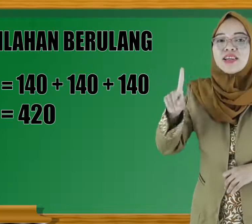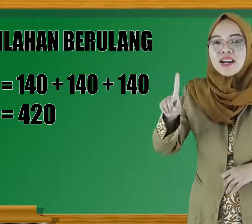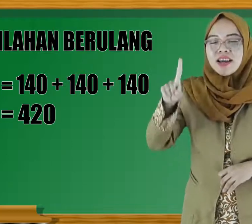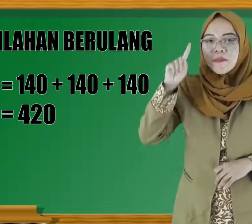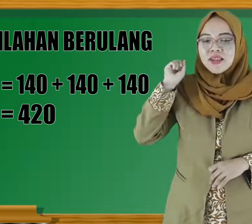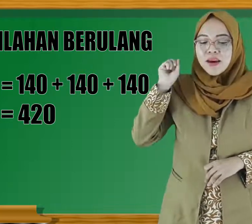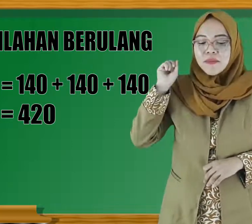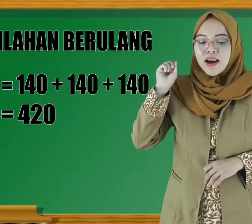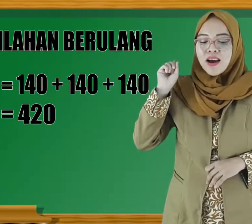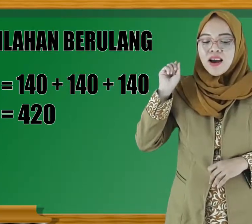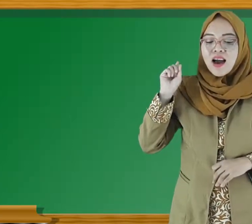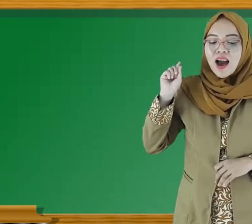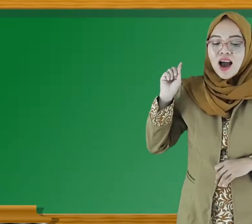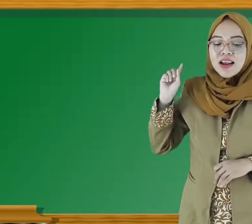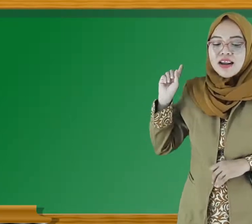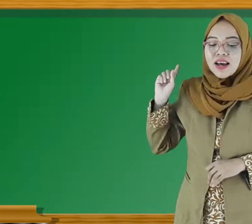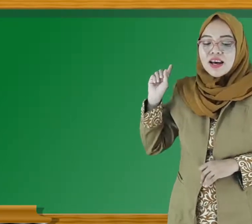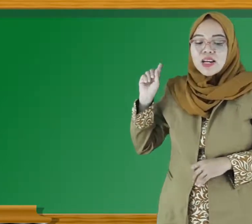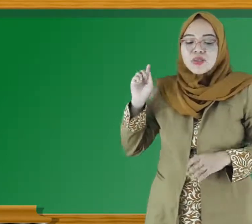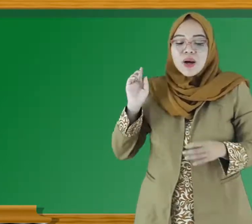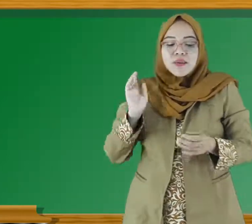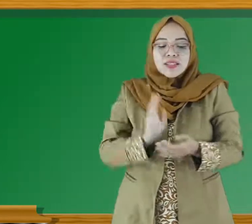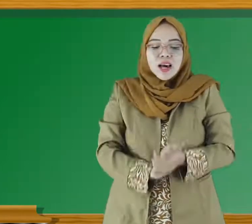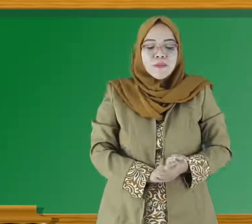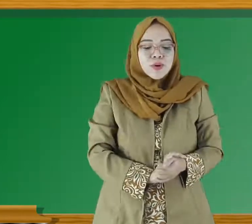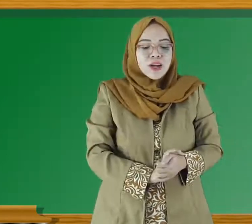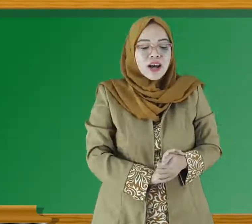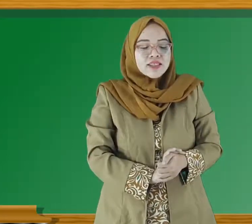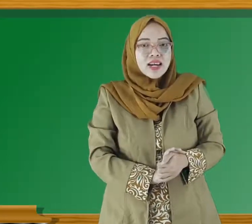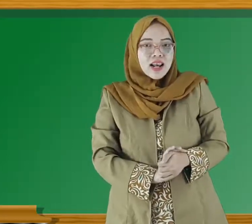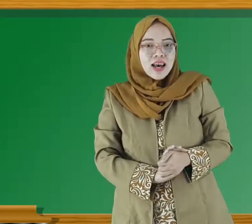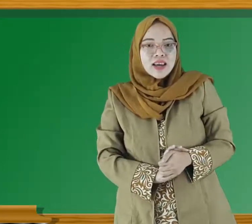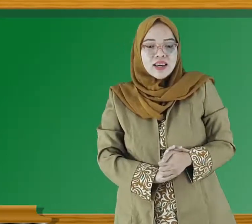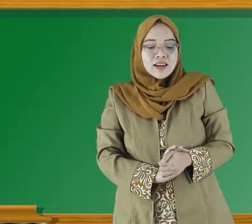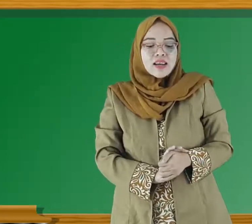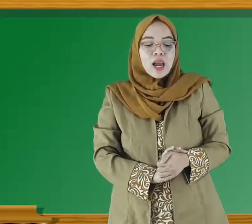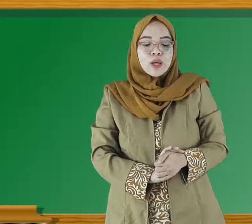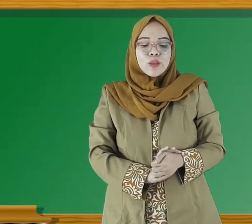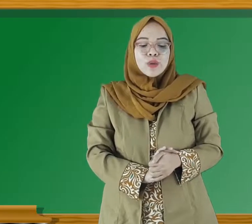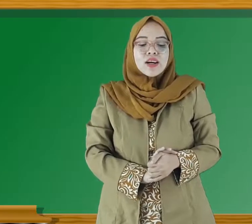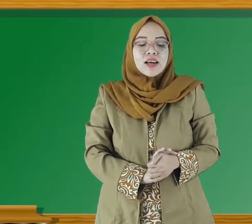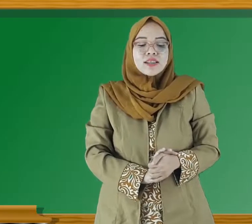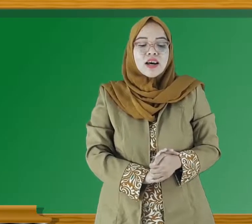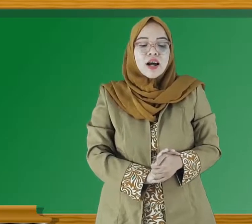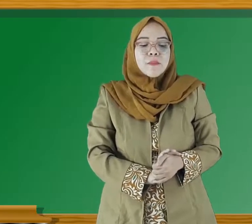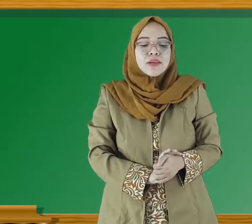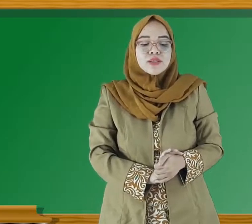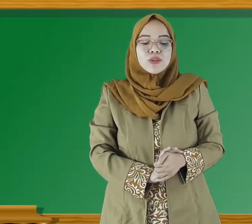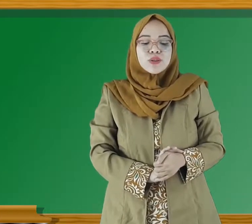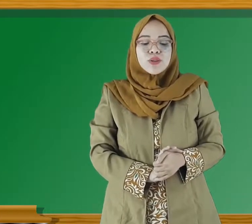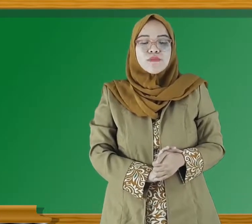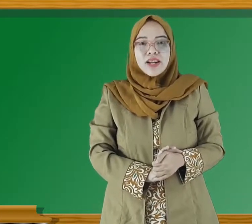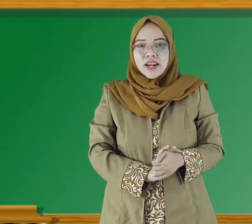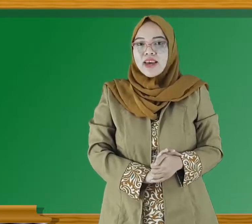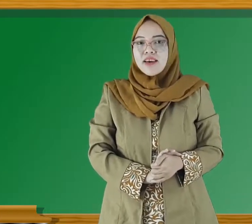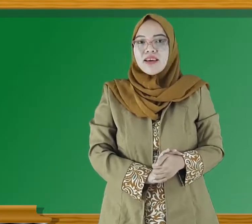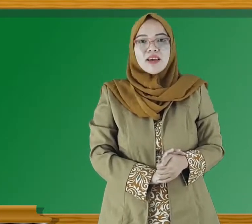cara yang pertama. Anak-anak juga bisa menggunakan cara lain, yaitu dengan cara bersusun pendek.